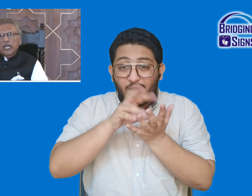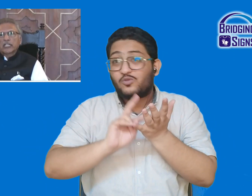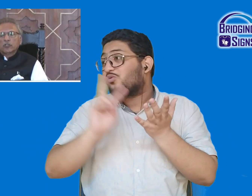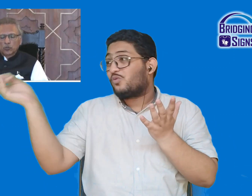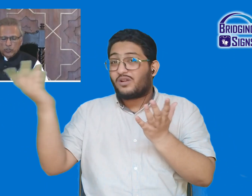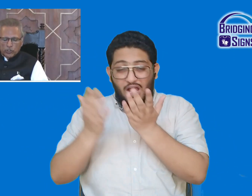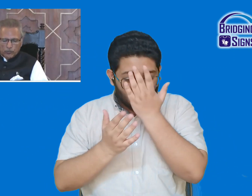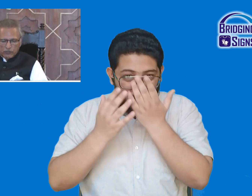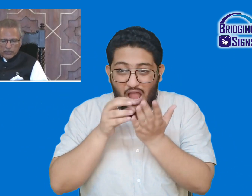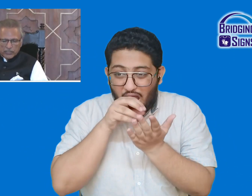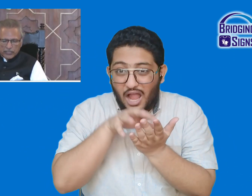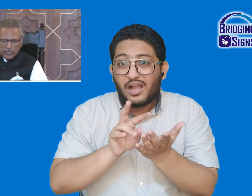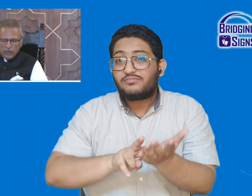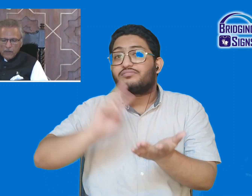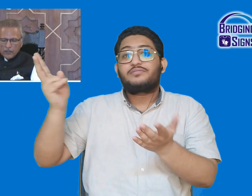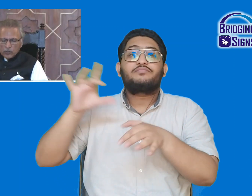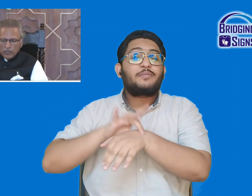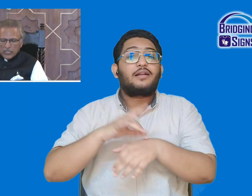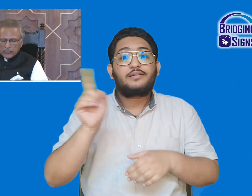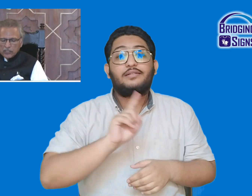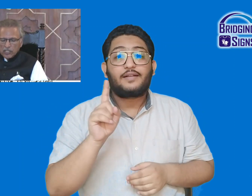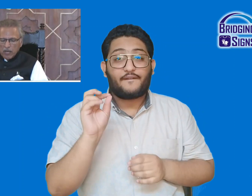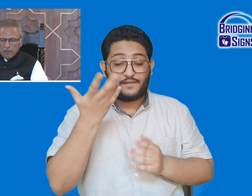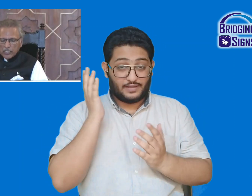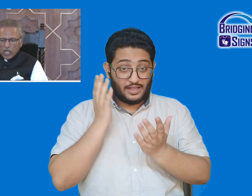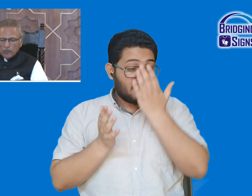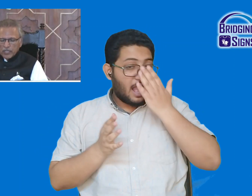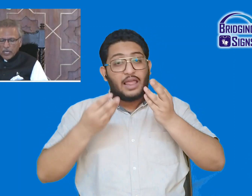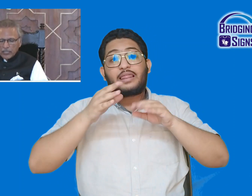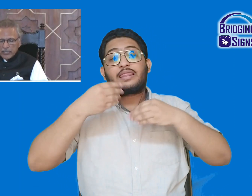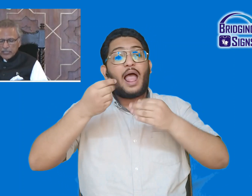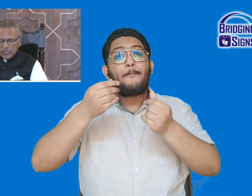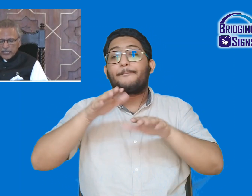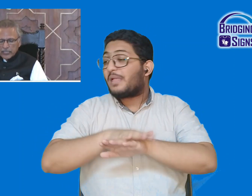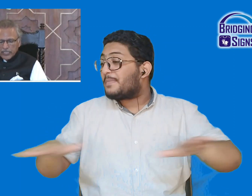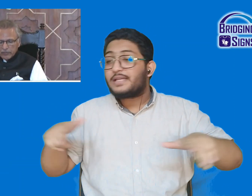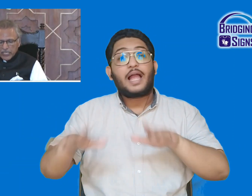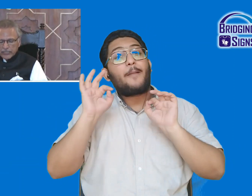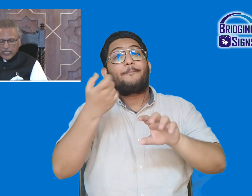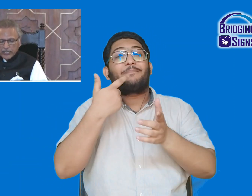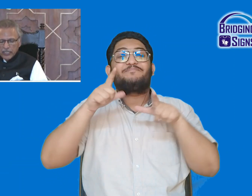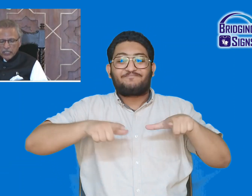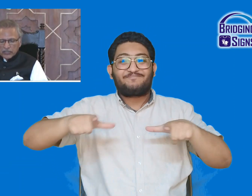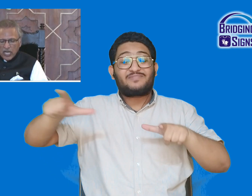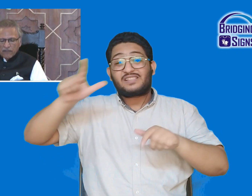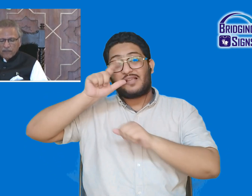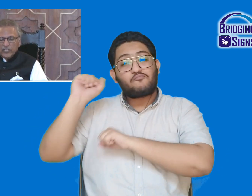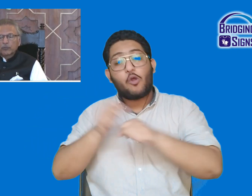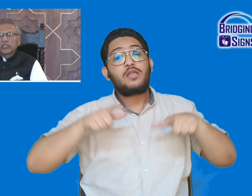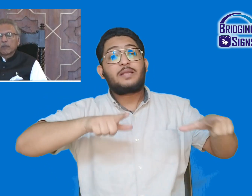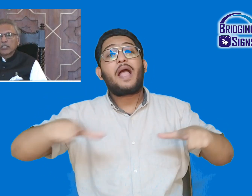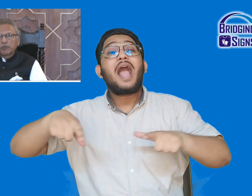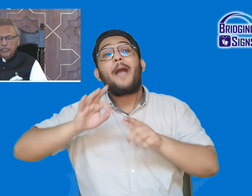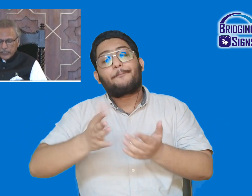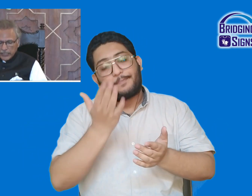اس میں جائے گا وہ دوسروں کے اوپر بھی اثر کرے گا۔ تو مساجد اور امام بارگاہوں میں قالین یا دریاں نہیں بچھائی جائیں گی، صاف فرش